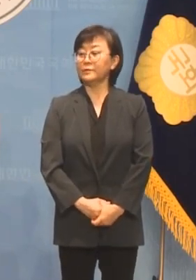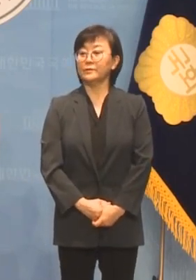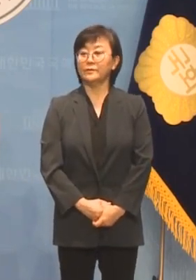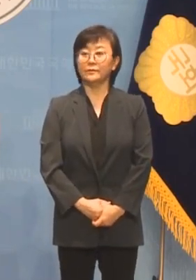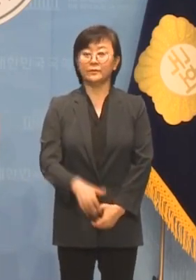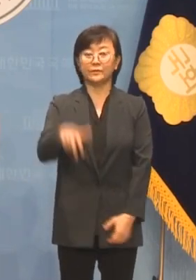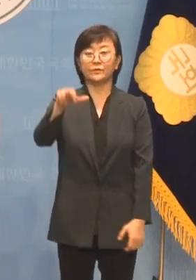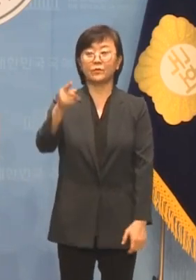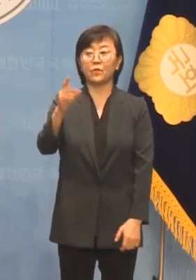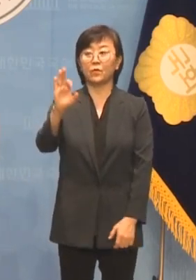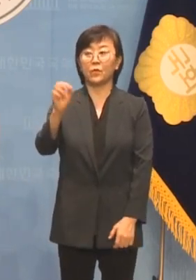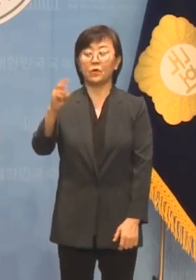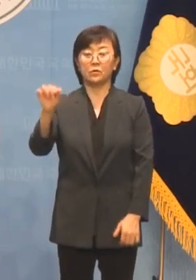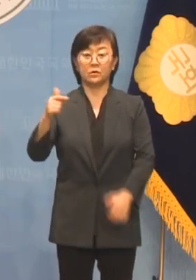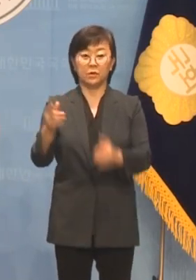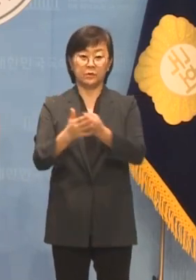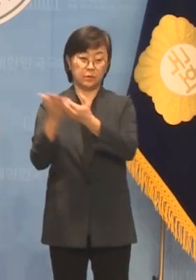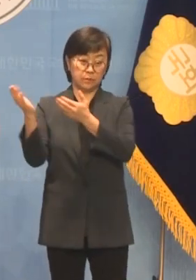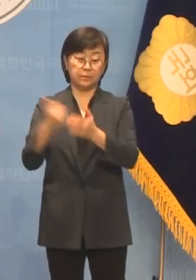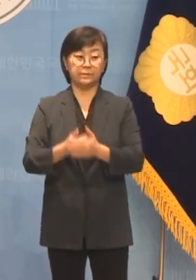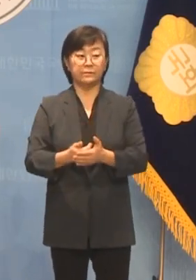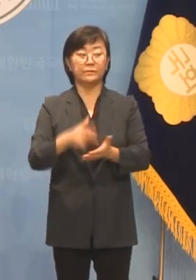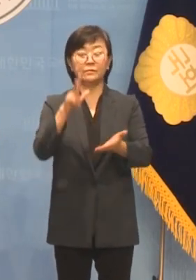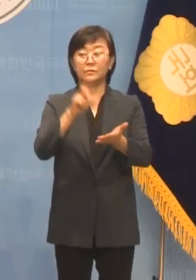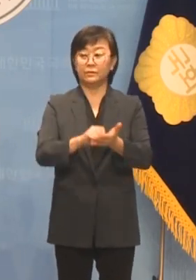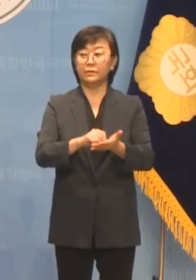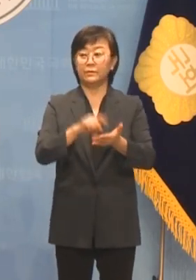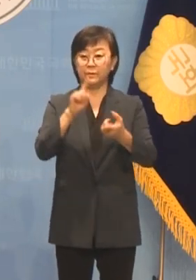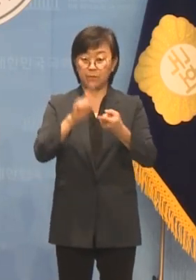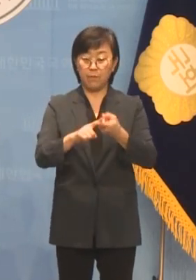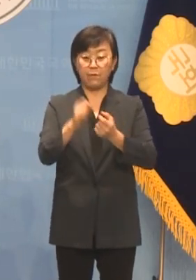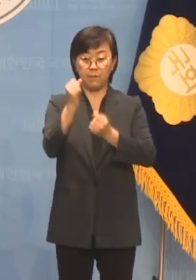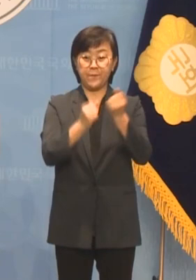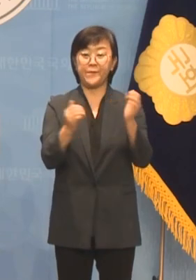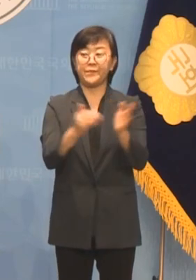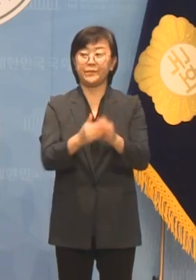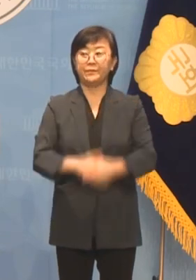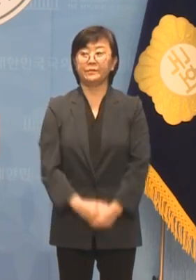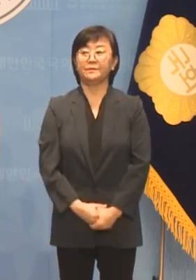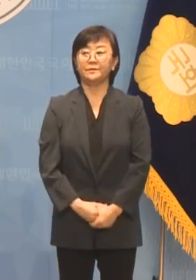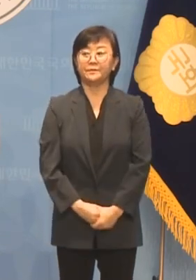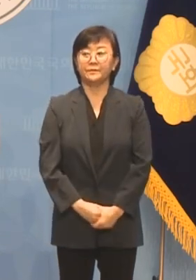조홍천 의원님께서 비전과 가치의 문제에 대해서 말씀을 해주셨고요.